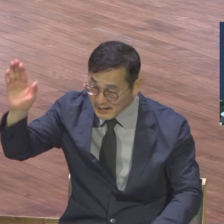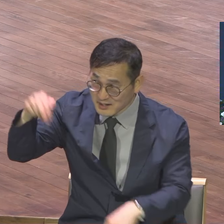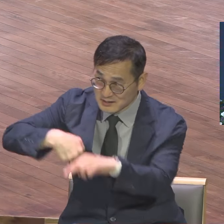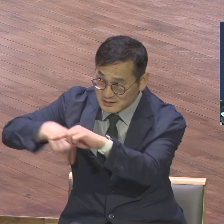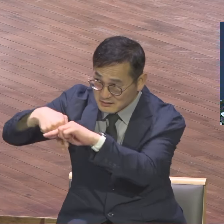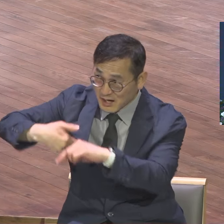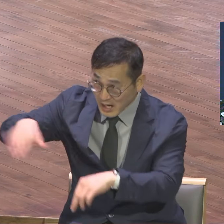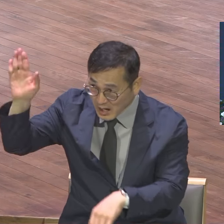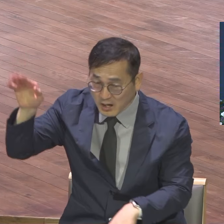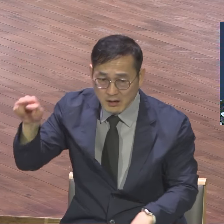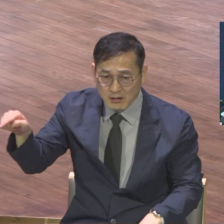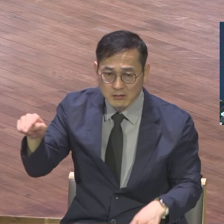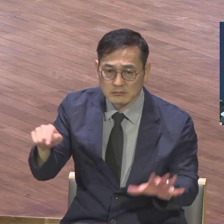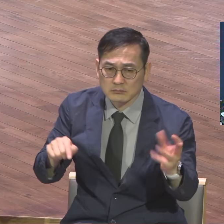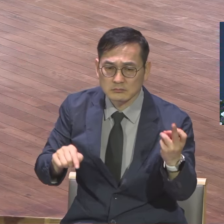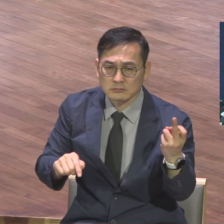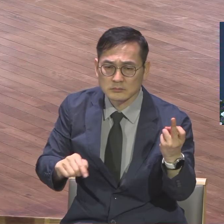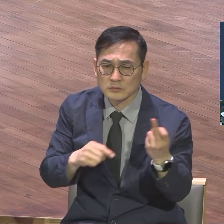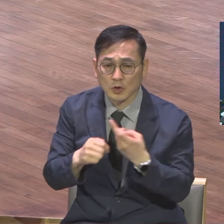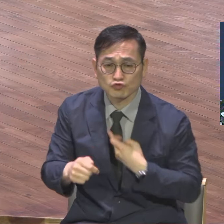없었어요.